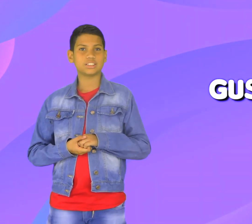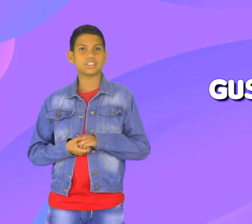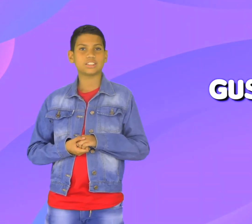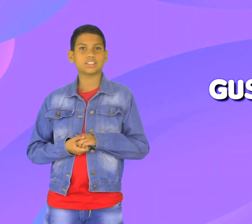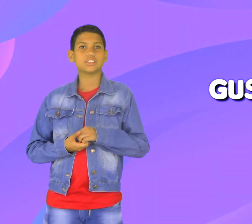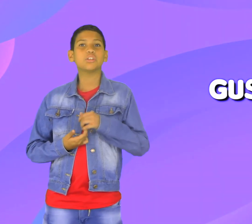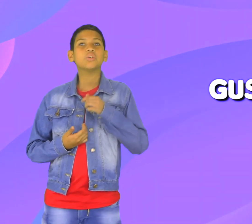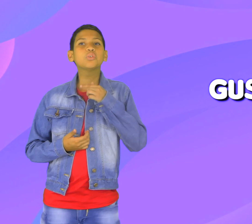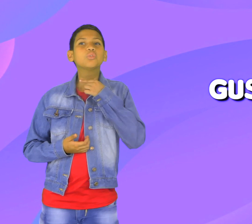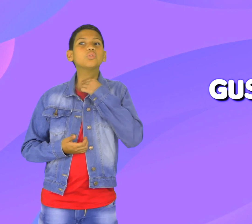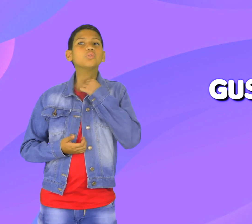Gusta.